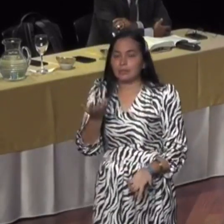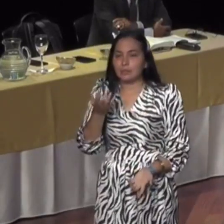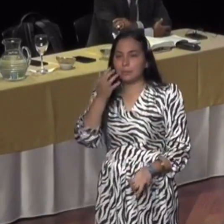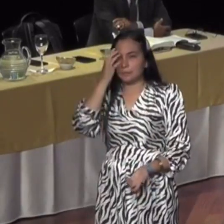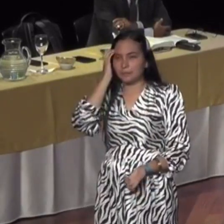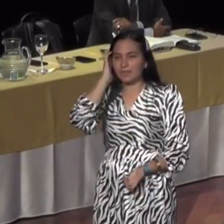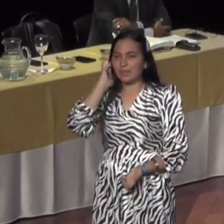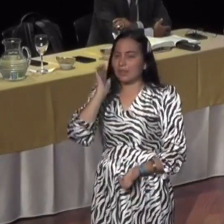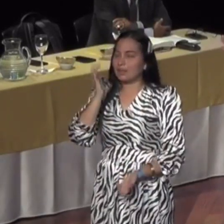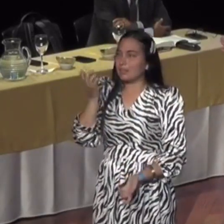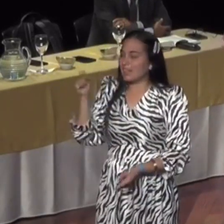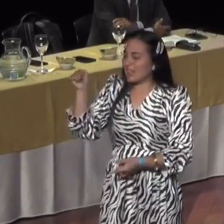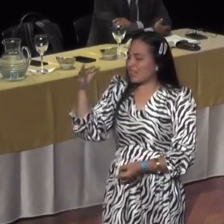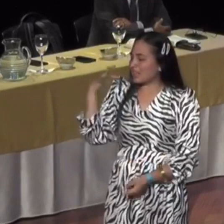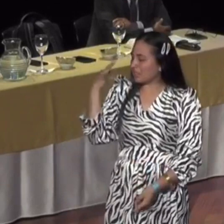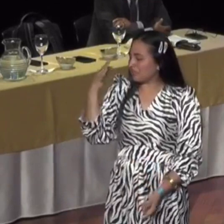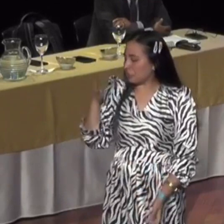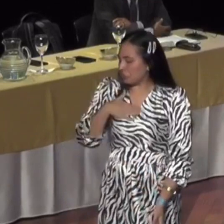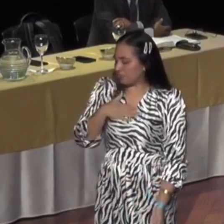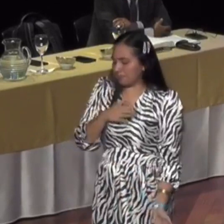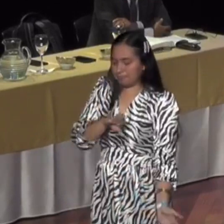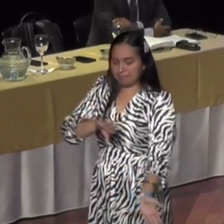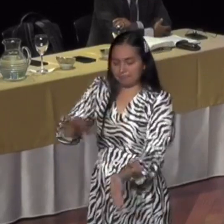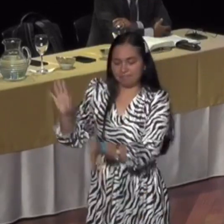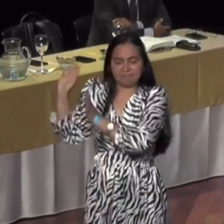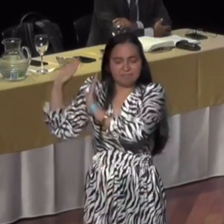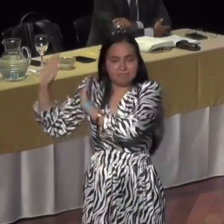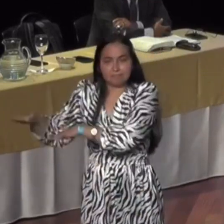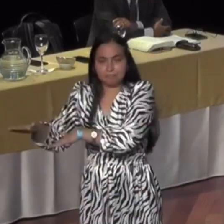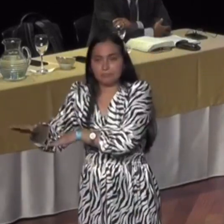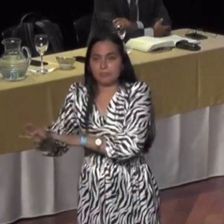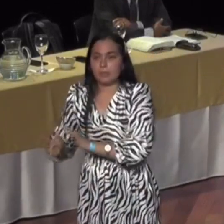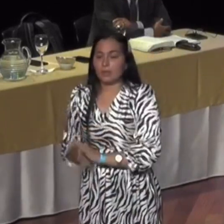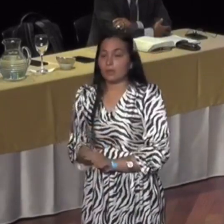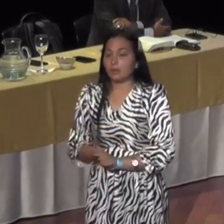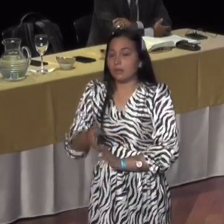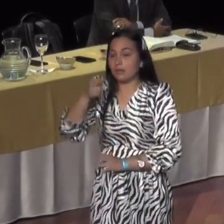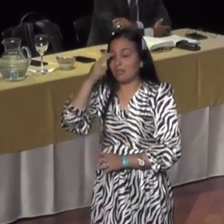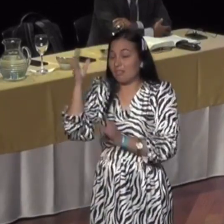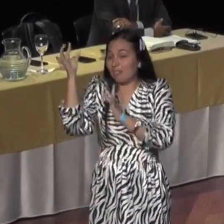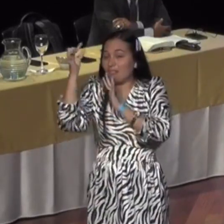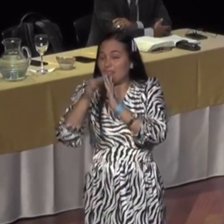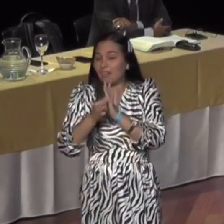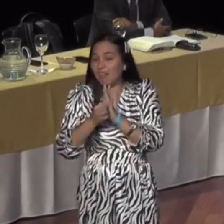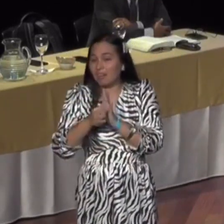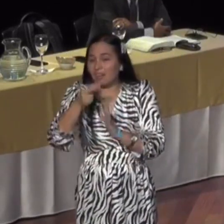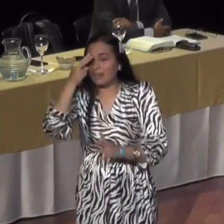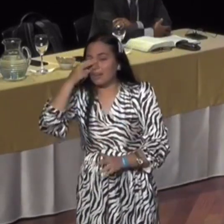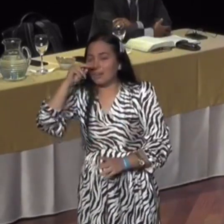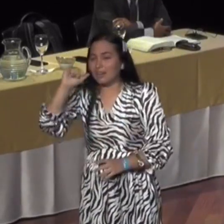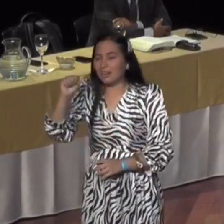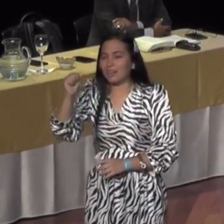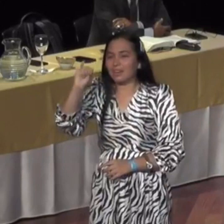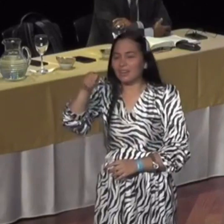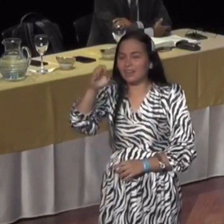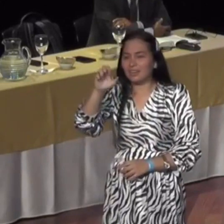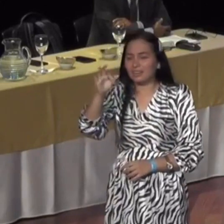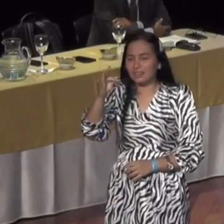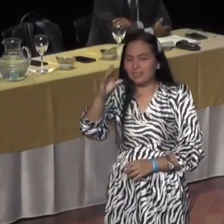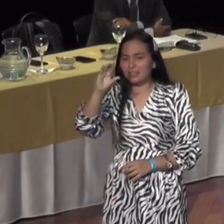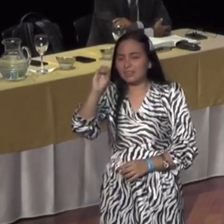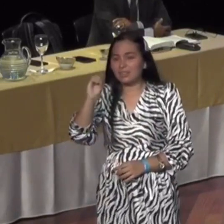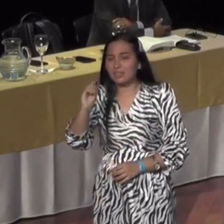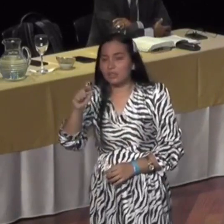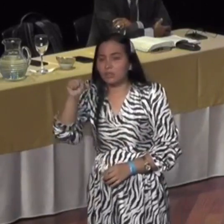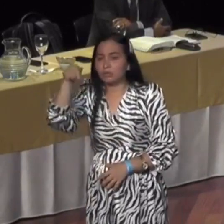a otra cosa. Ya ese llamado no es conmigo. Se casó con la hija de Jetro, descendiente de Cus. Y los descendientes de Cus